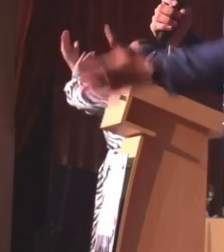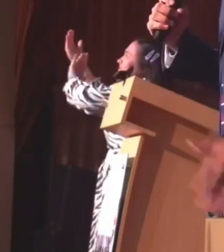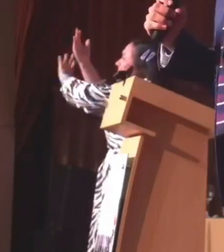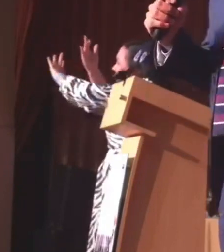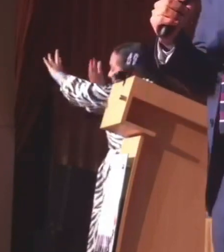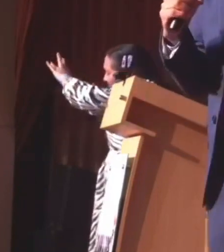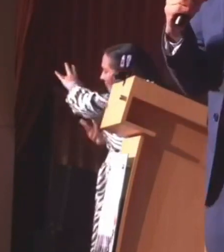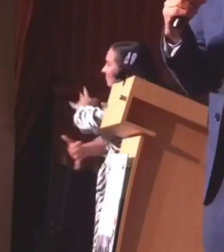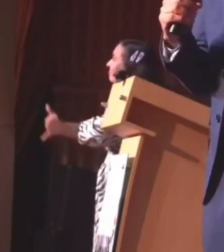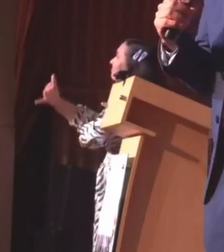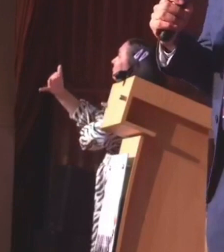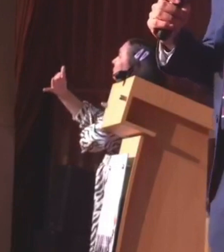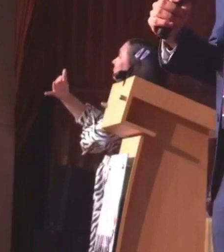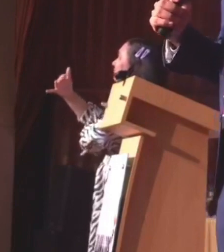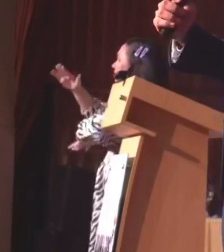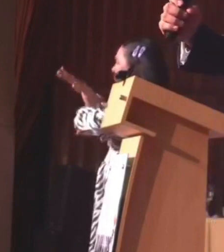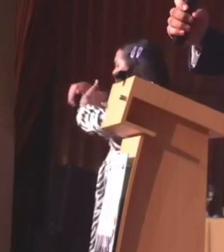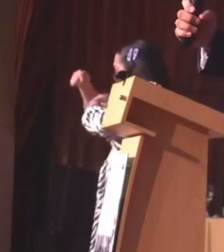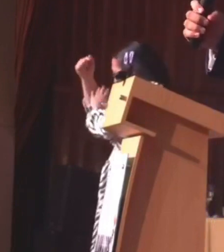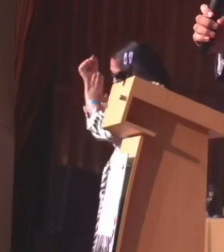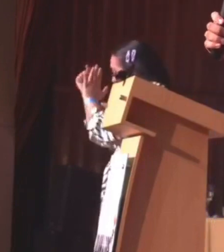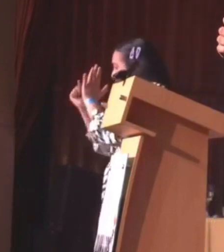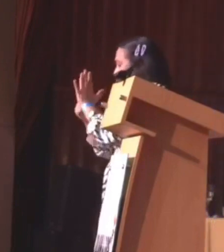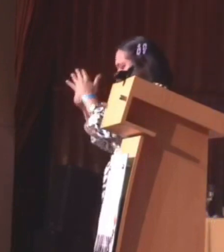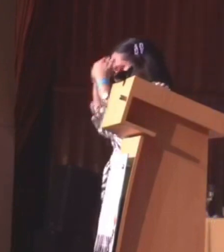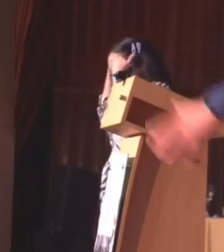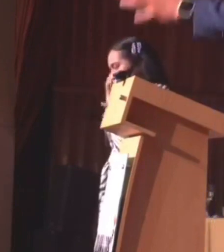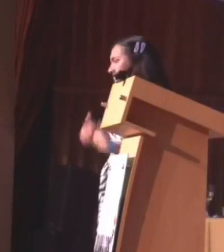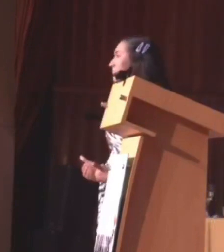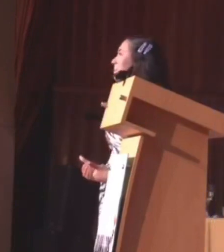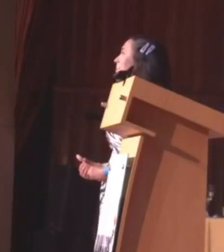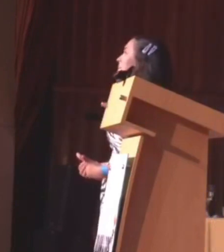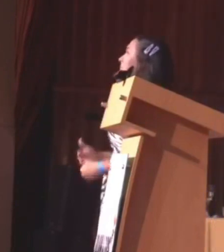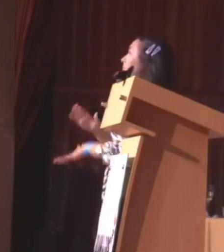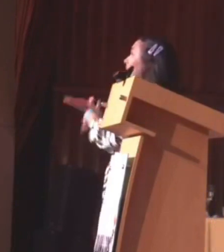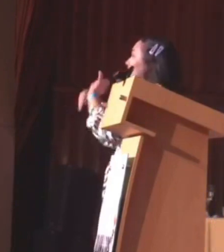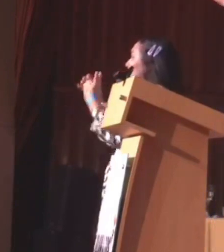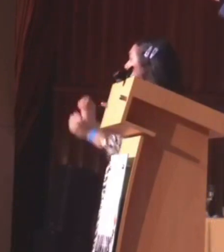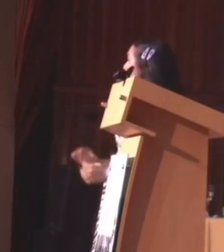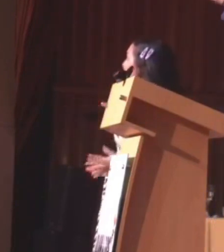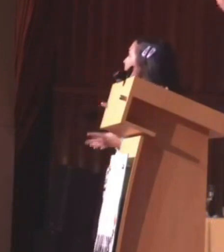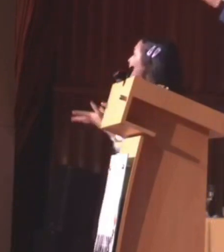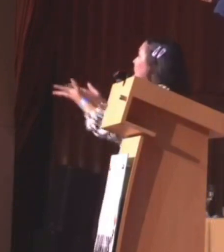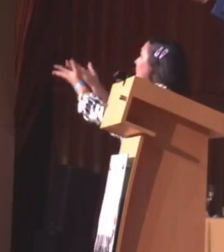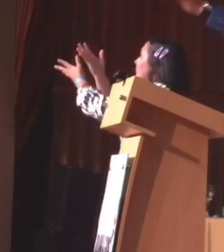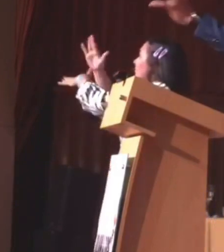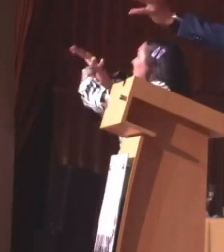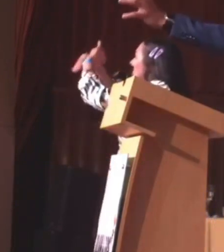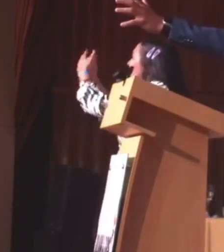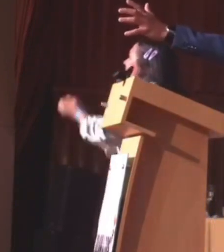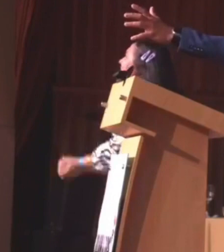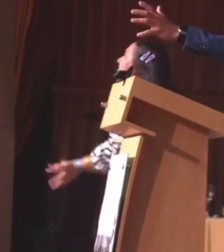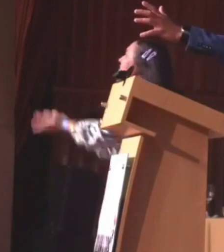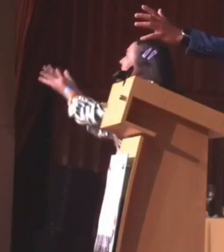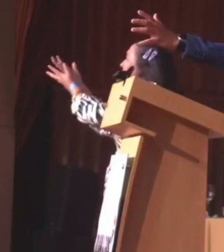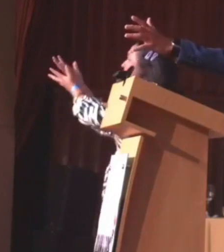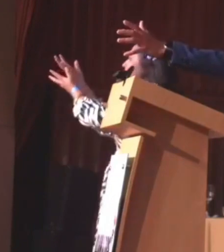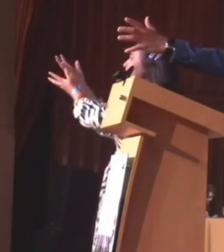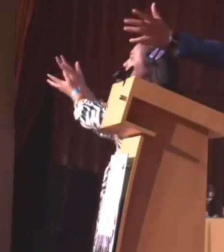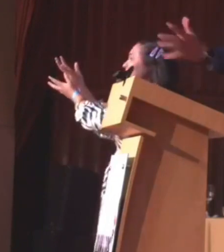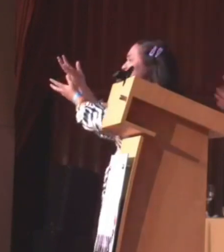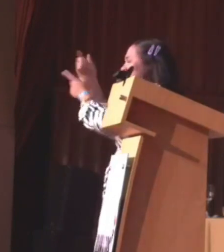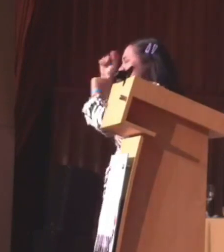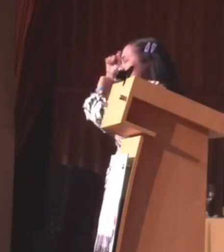última célula de su cuerpo. Todo lo que es de Dios, todo lo que es de Dios,